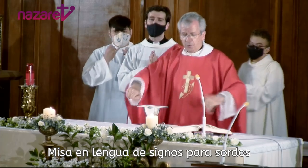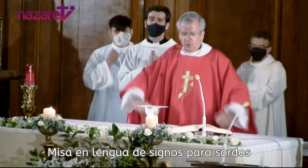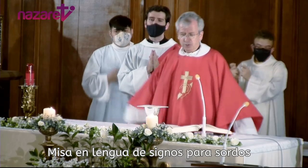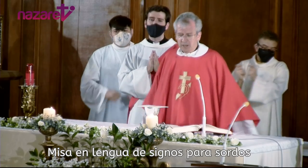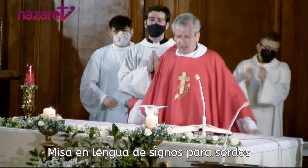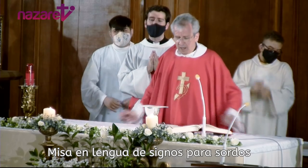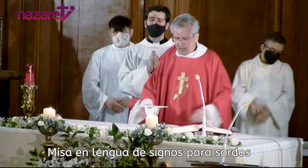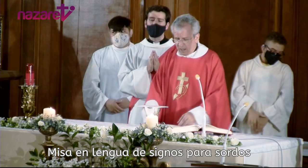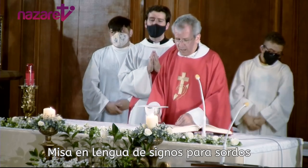danos la